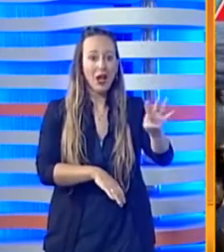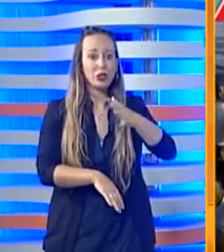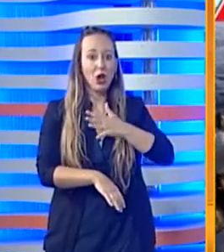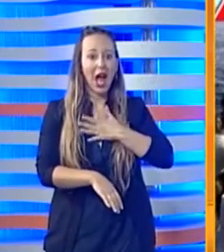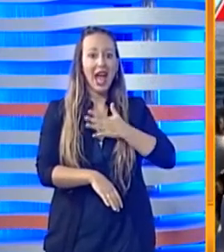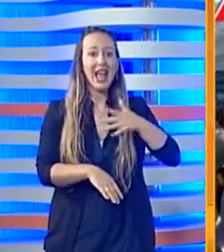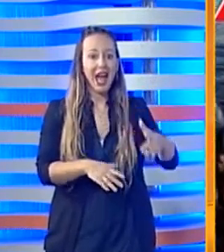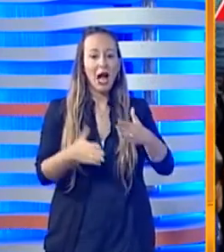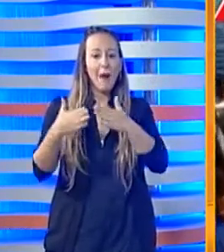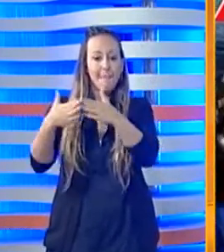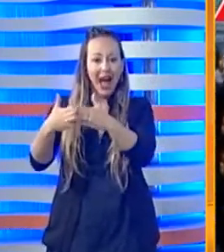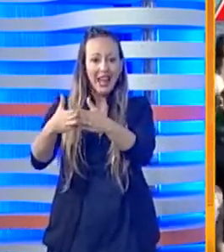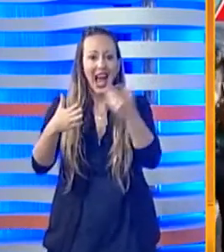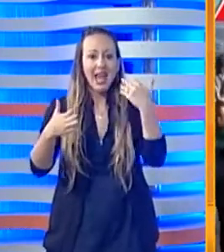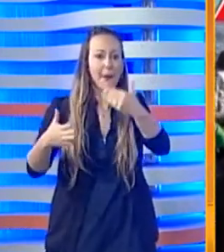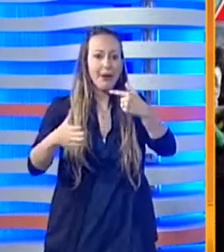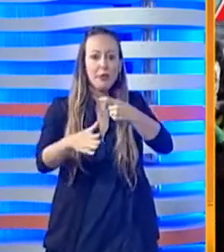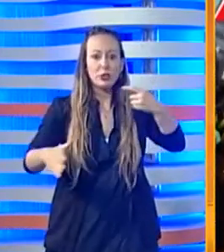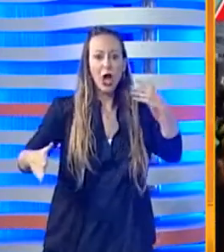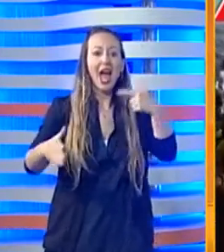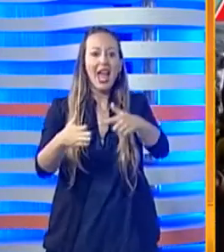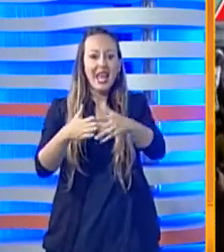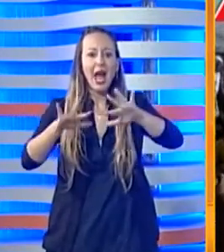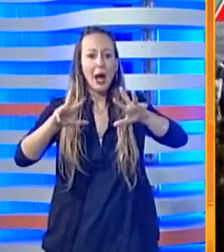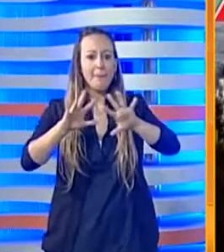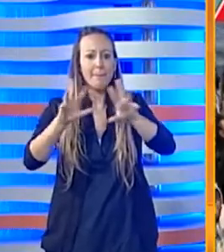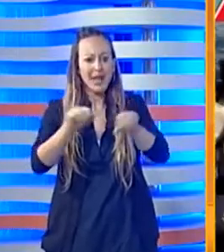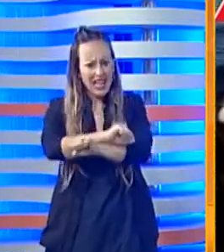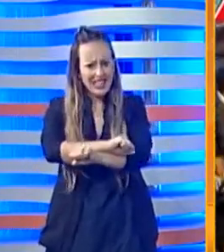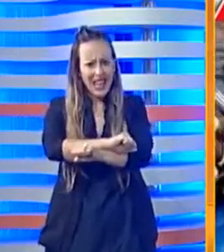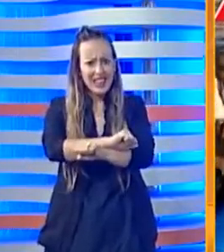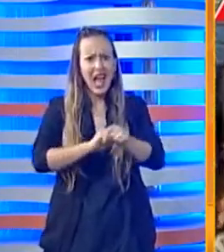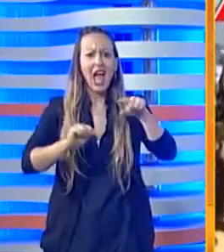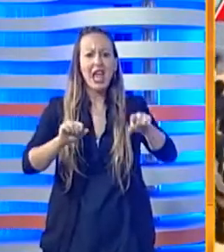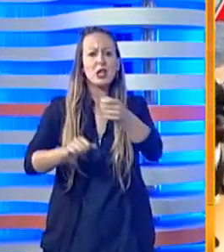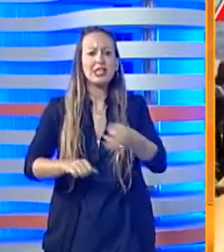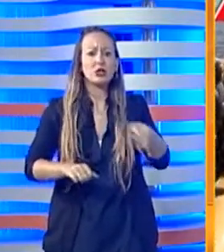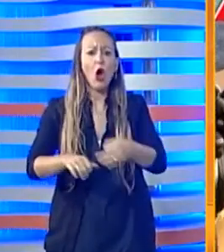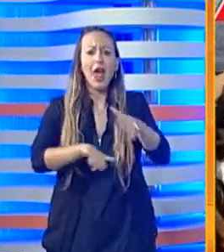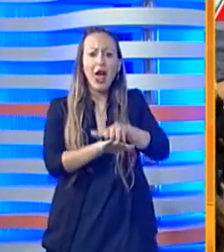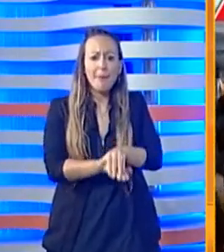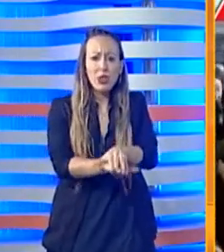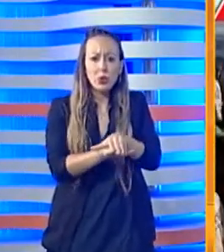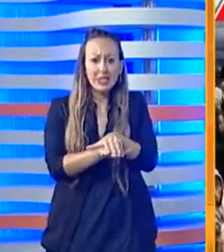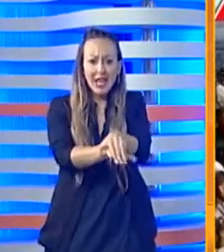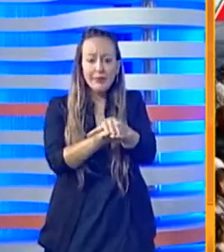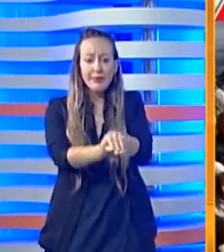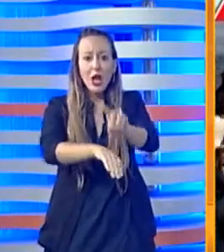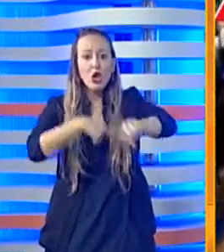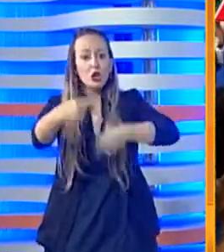Un tunisino di 24 anni, sbarcato nei giorni scorsi, è stato arrestato